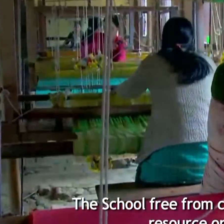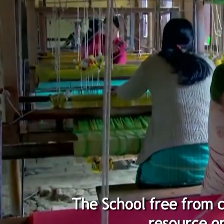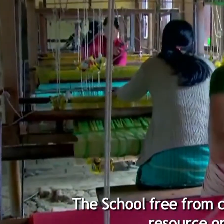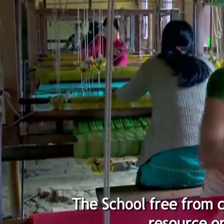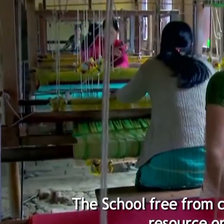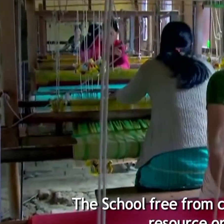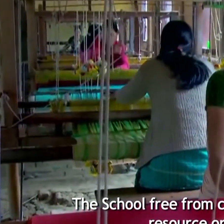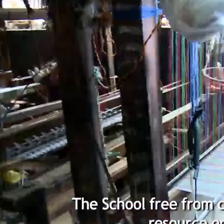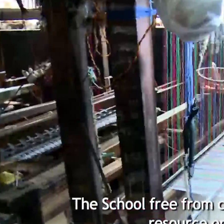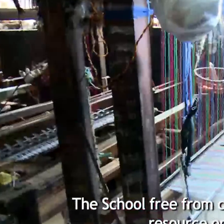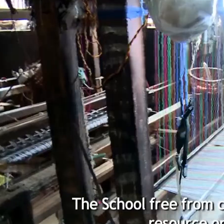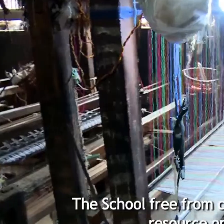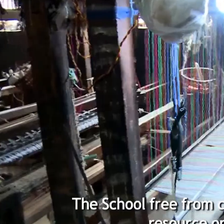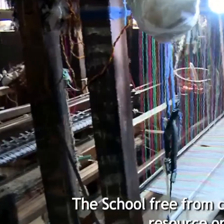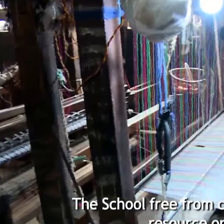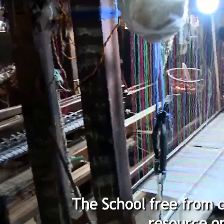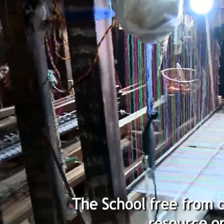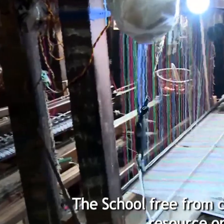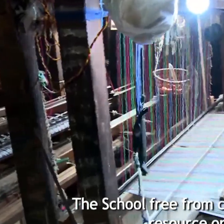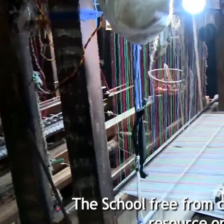संसाधन समय की सीमा से